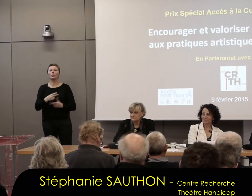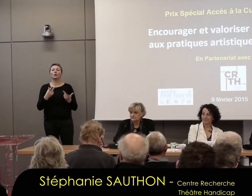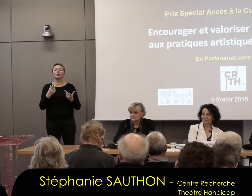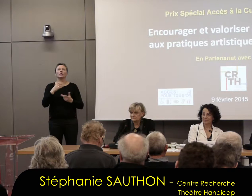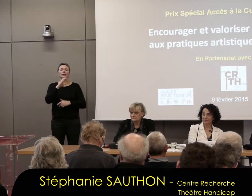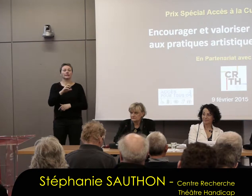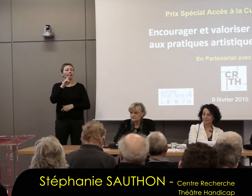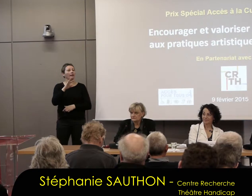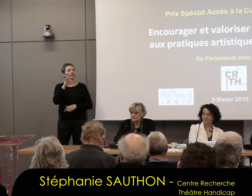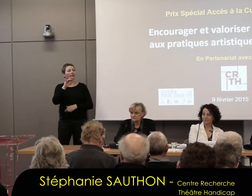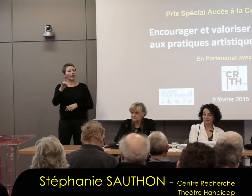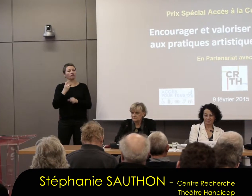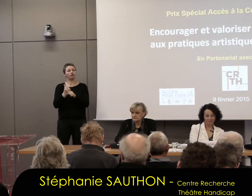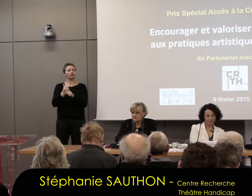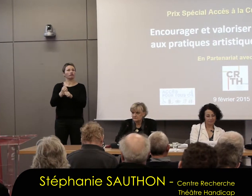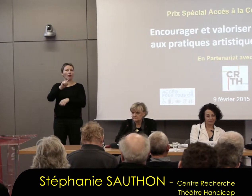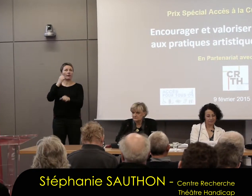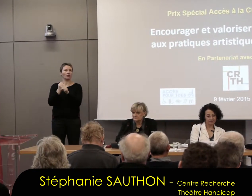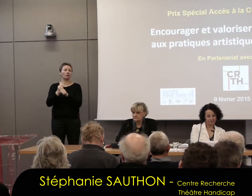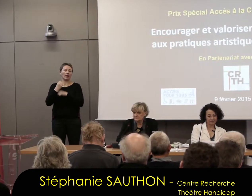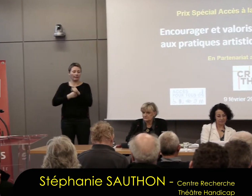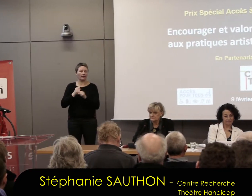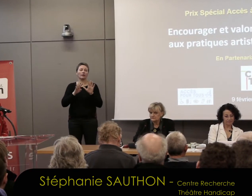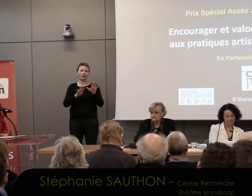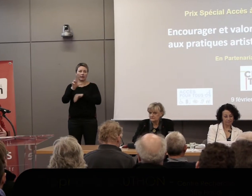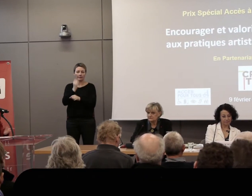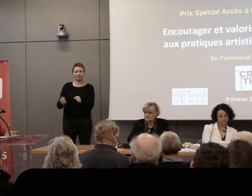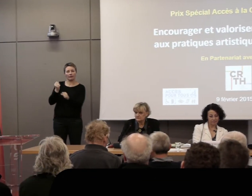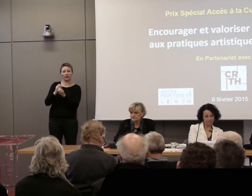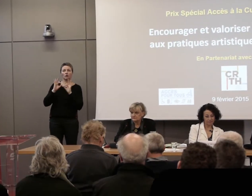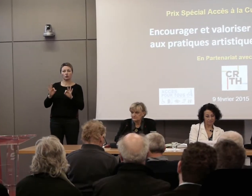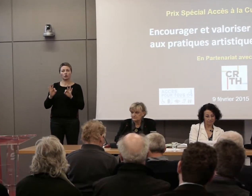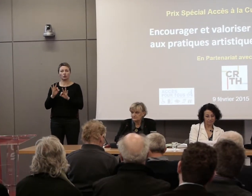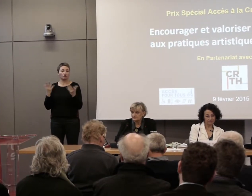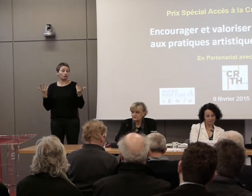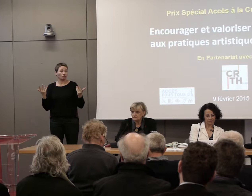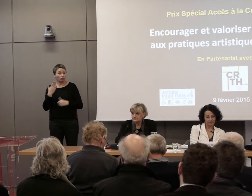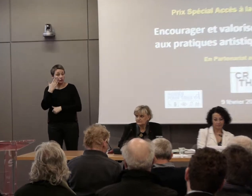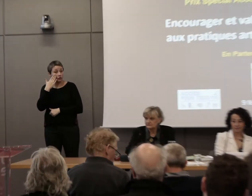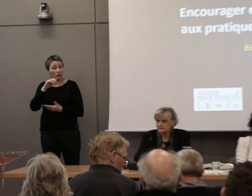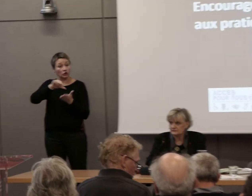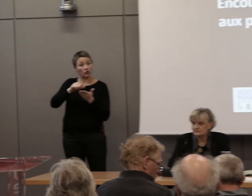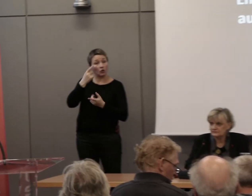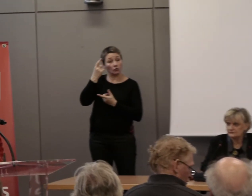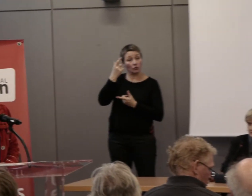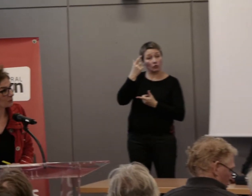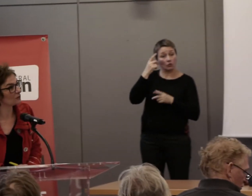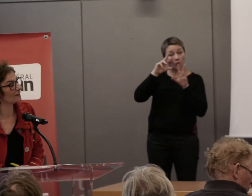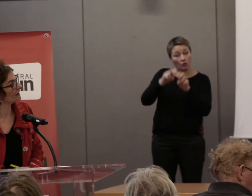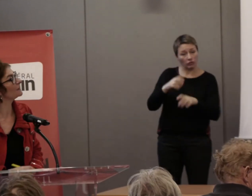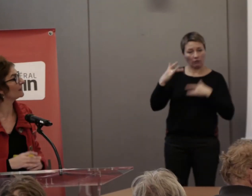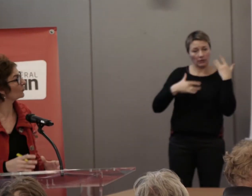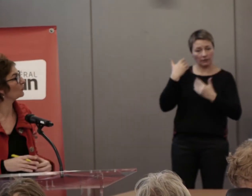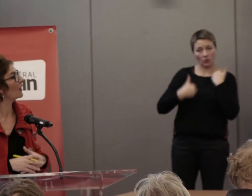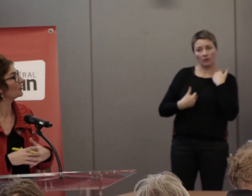CRTH il y a 20 ans, enfin en 93. Le CRTH, voilà, c'est connu aujourd'hui comme le Centre Recherche Théâtre Handicap. Au début,